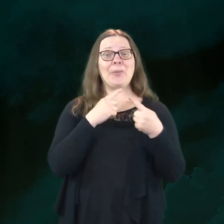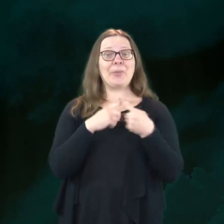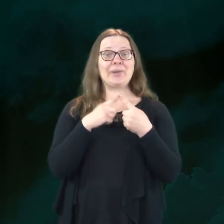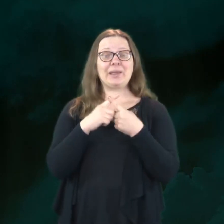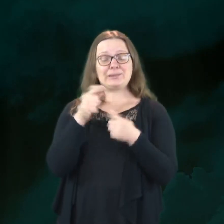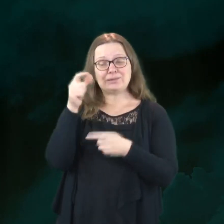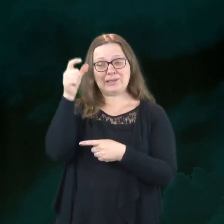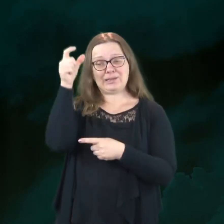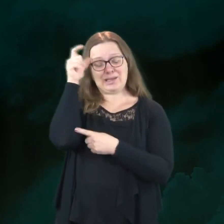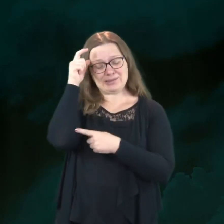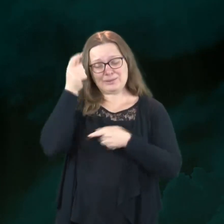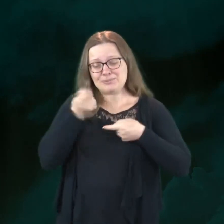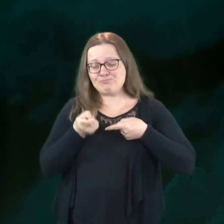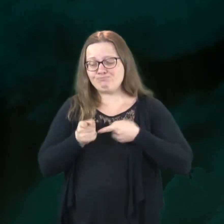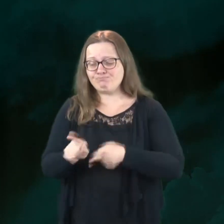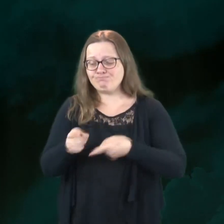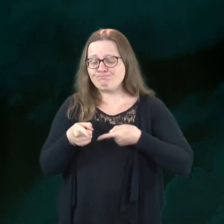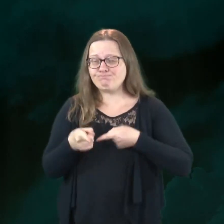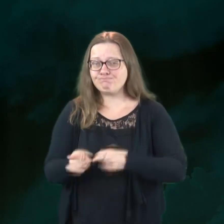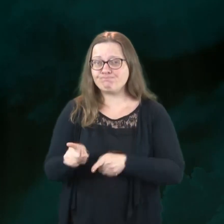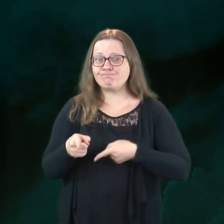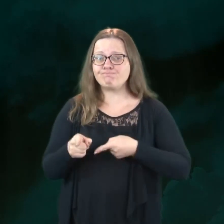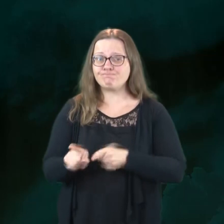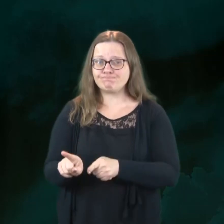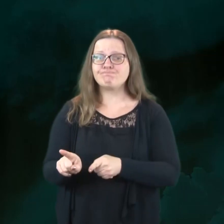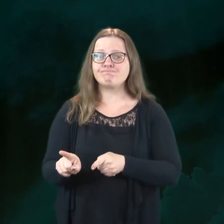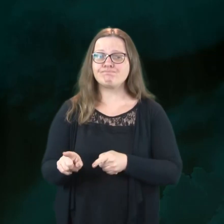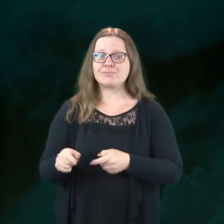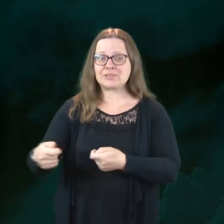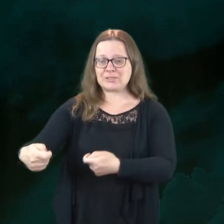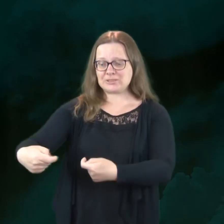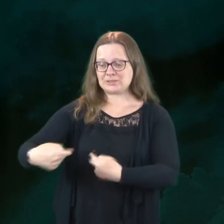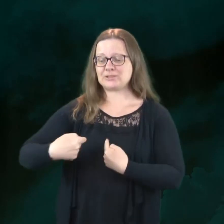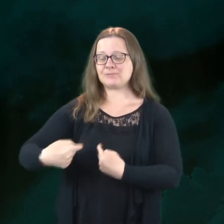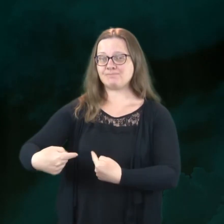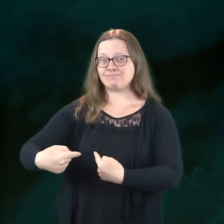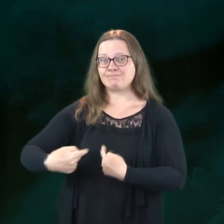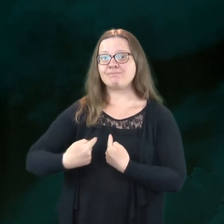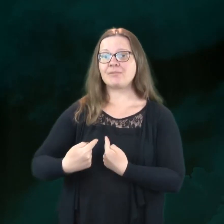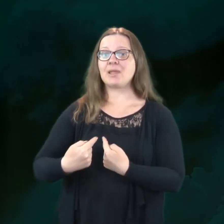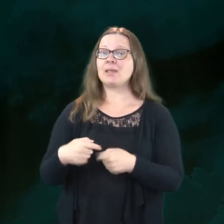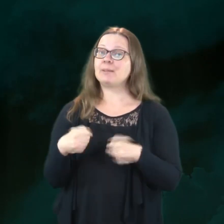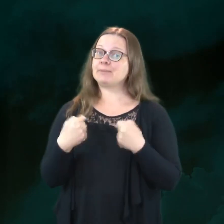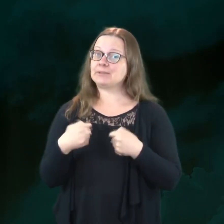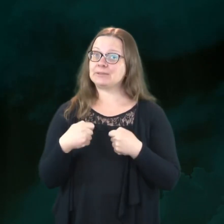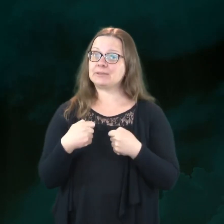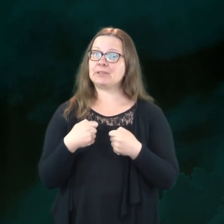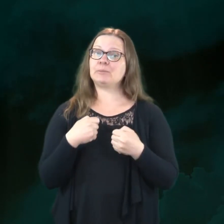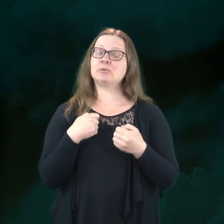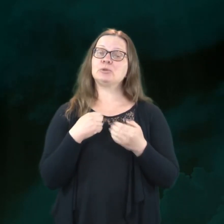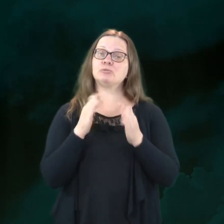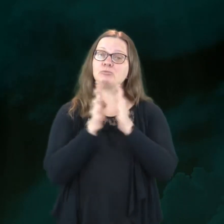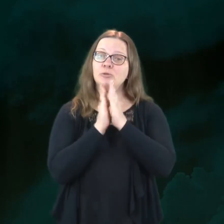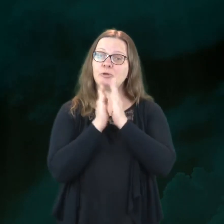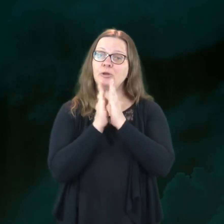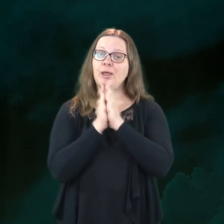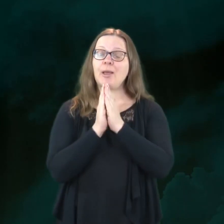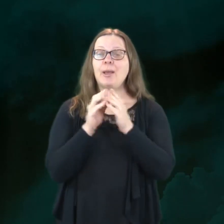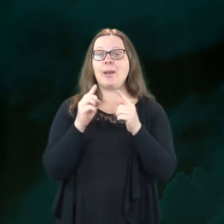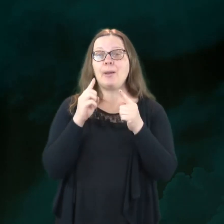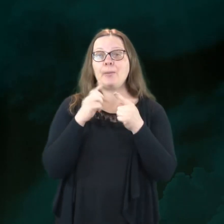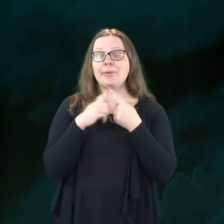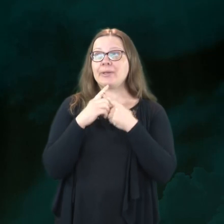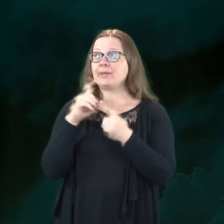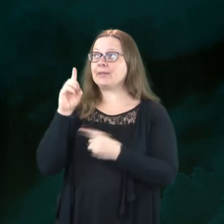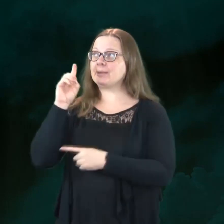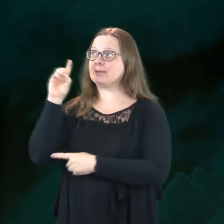vocês para nos revestir de toda a proteção pelas orações, também que o Senhor possa continuar nos usando como seus vasos, nos